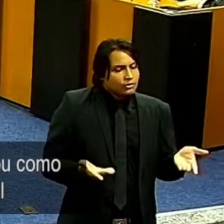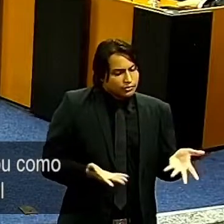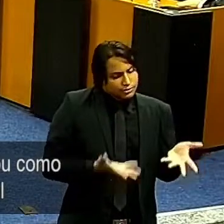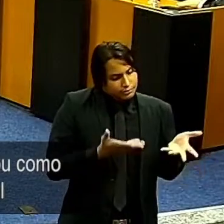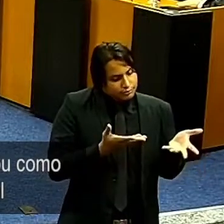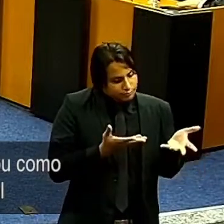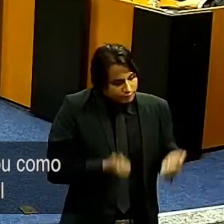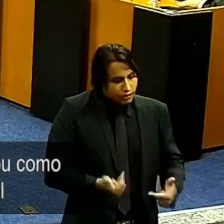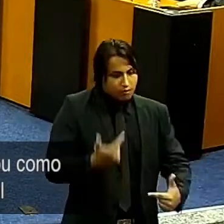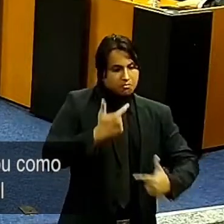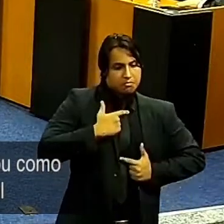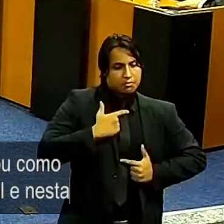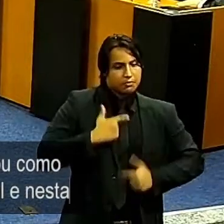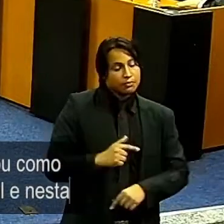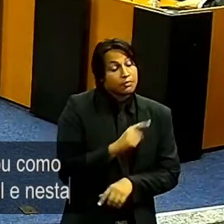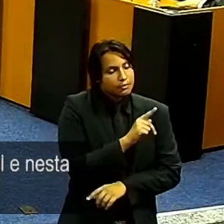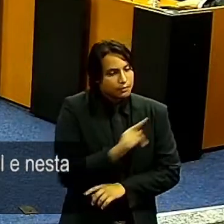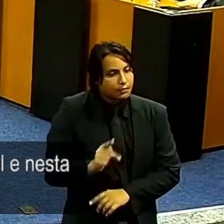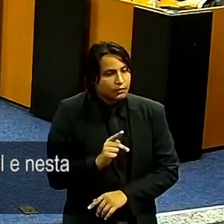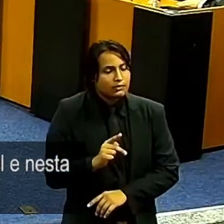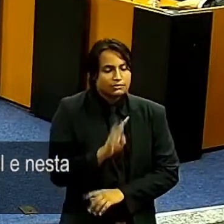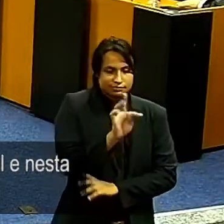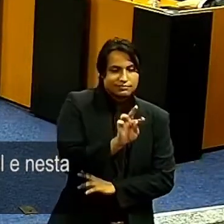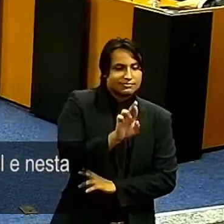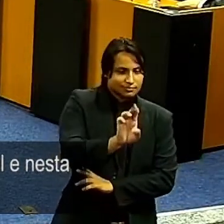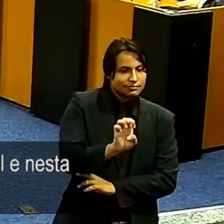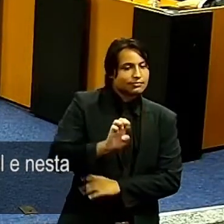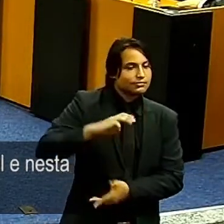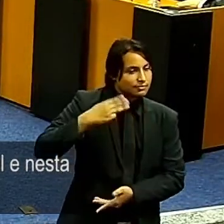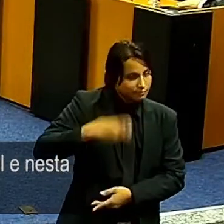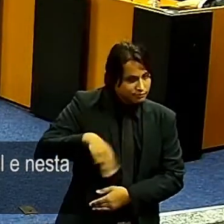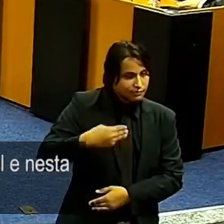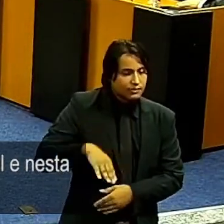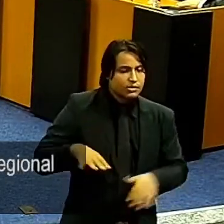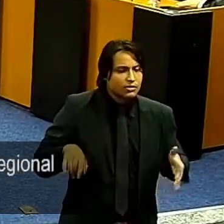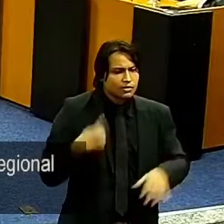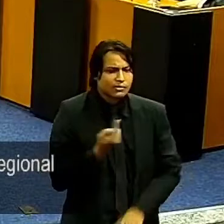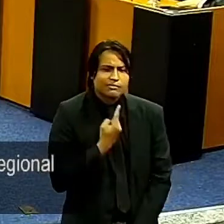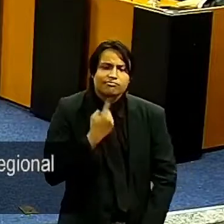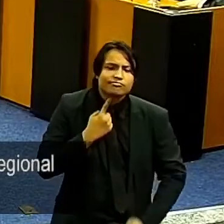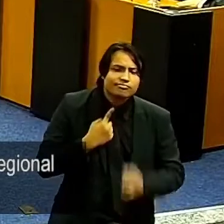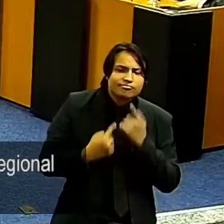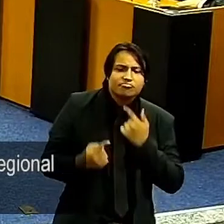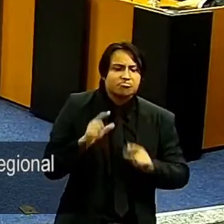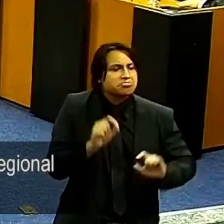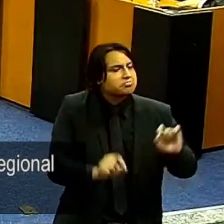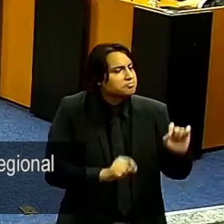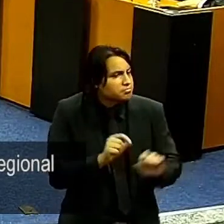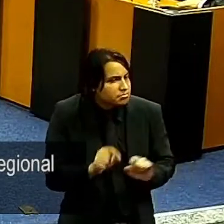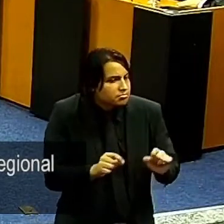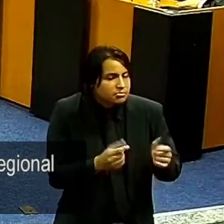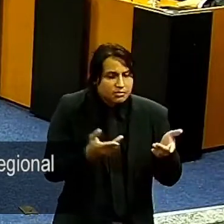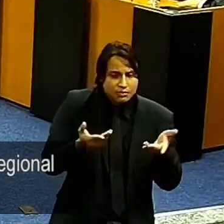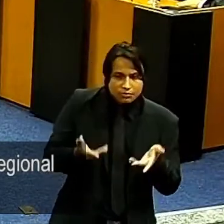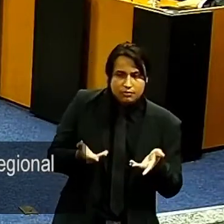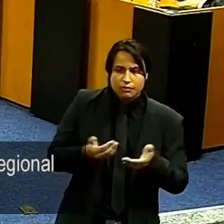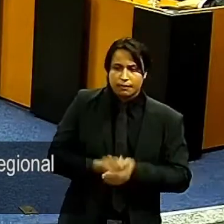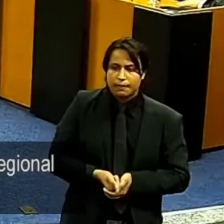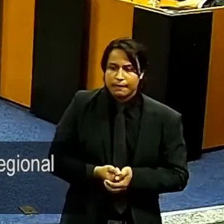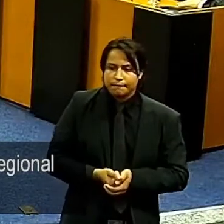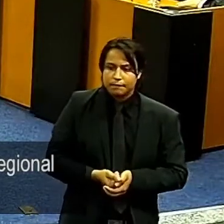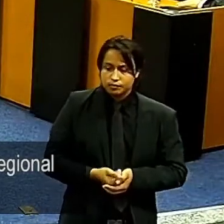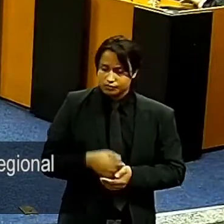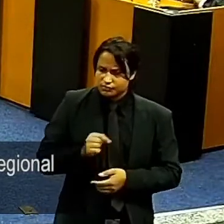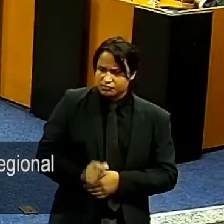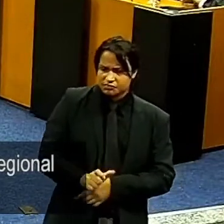presidência do Tribunal Regional Eleitoral do Maranhão o que desejamos ao Desembargador Gonçalo